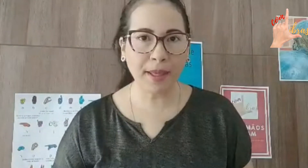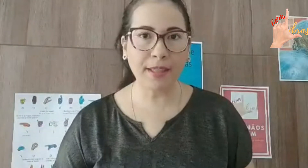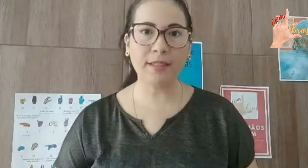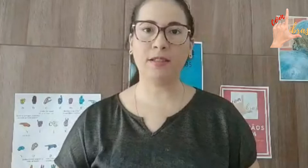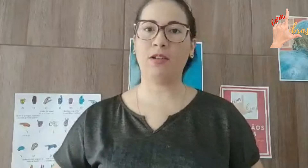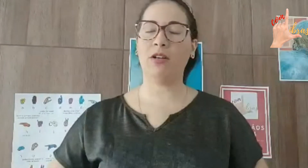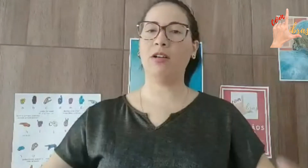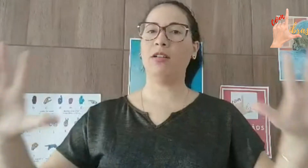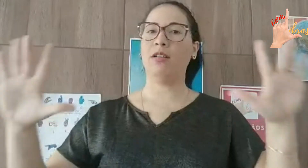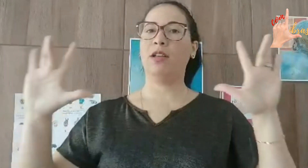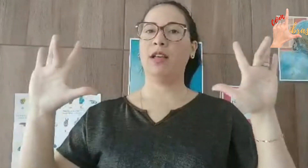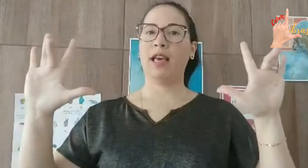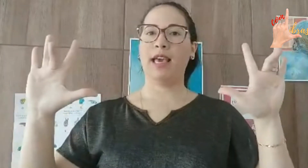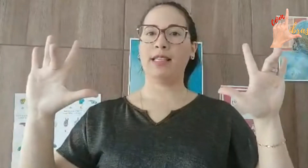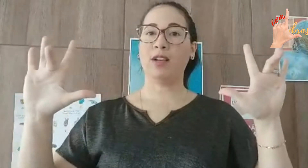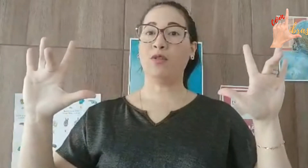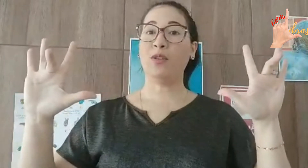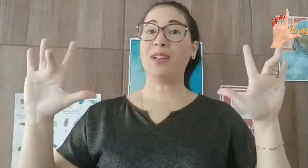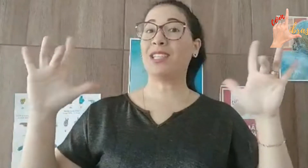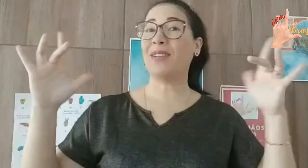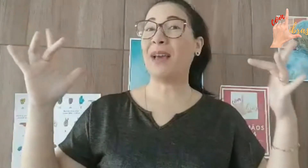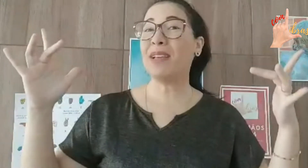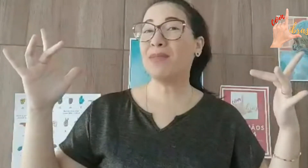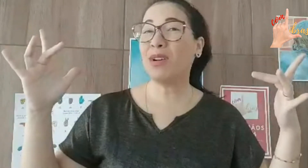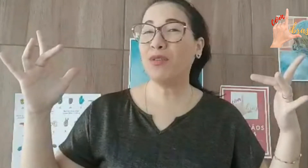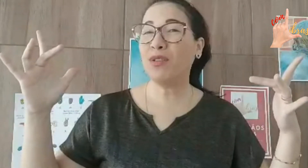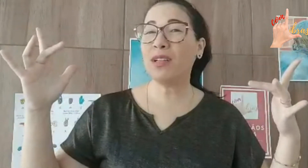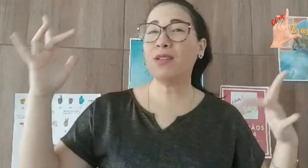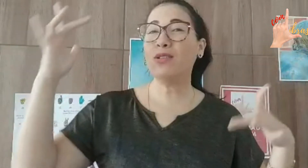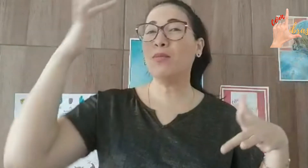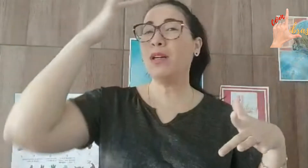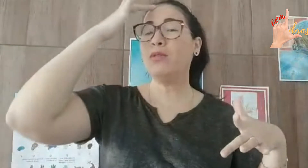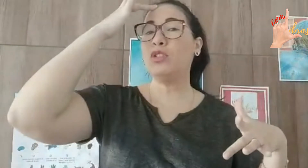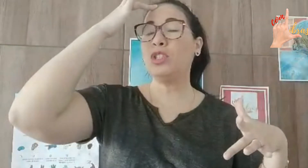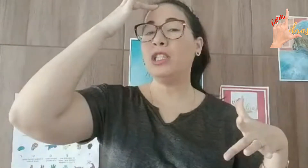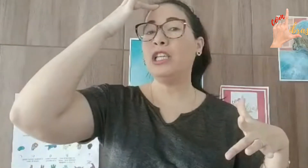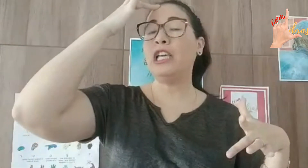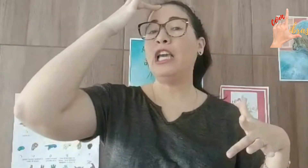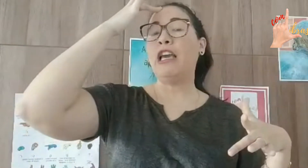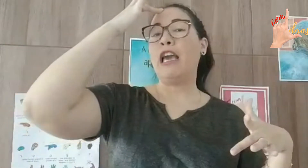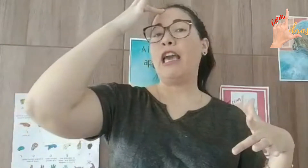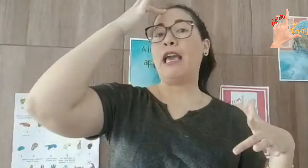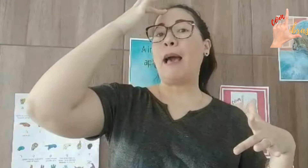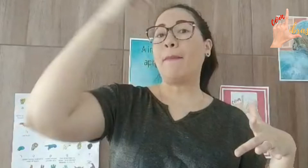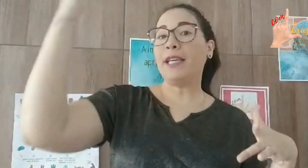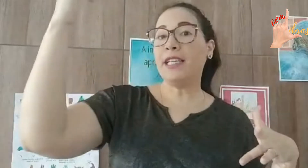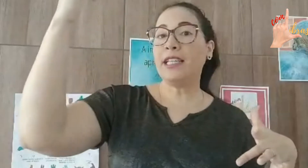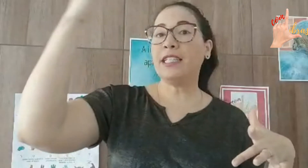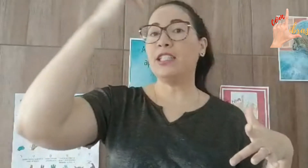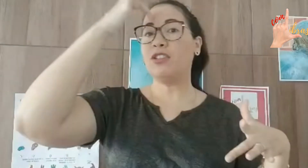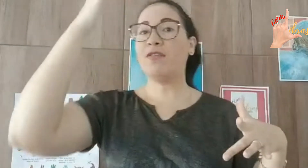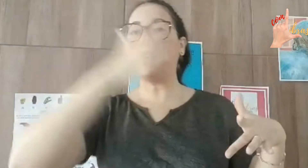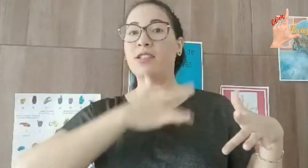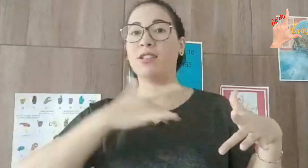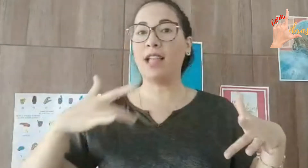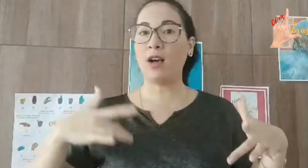também, ó. Essa configuração que é a mesma configuração de mão de amanhã, de face de